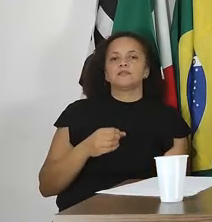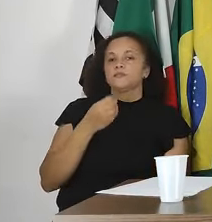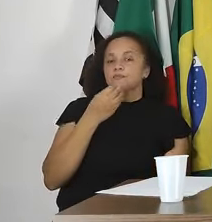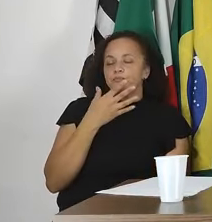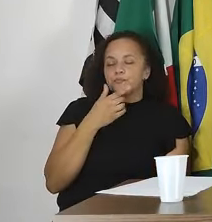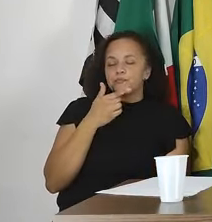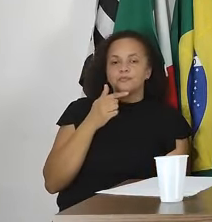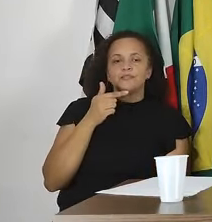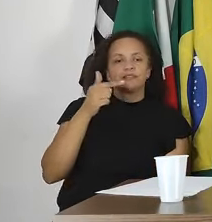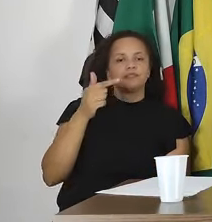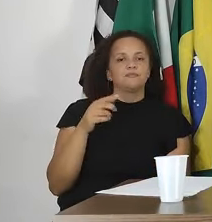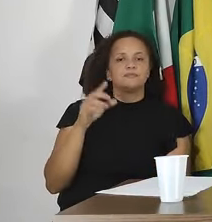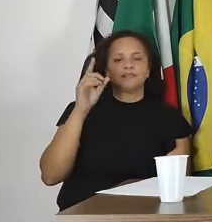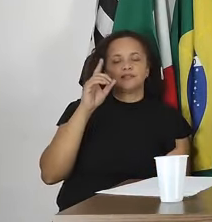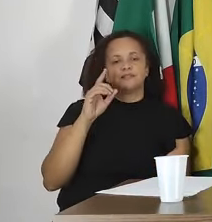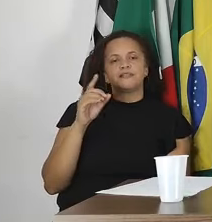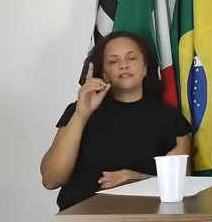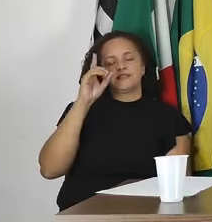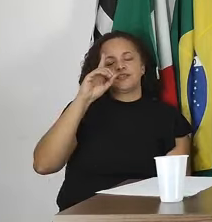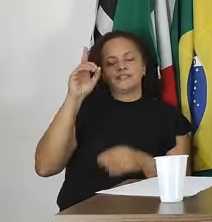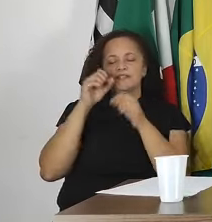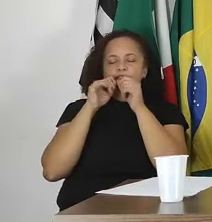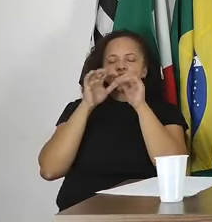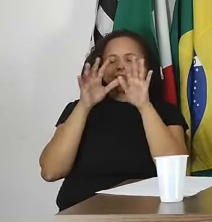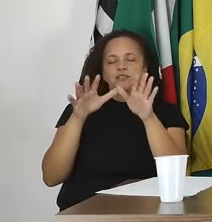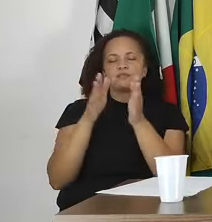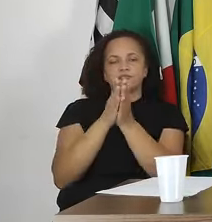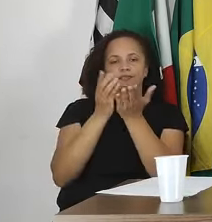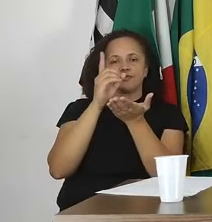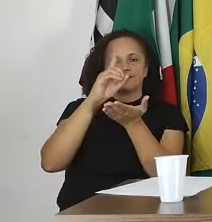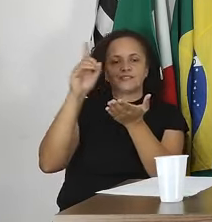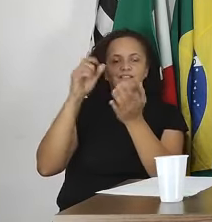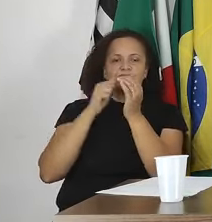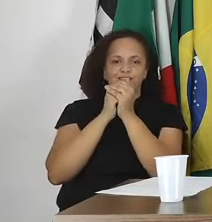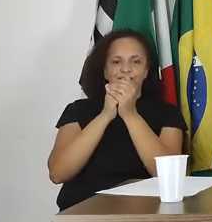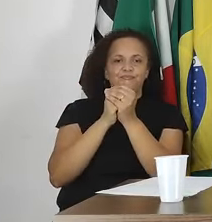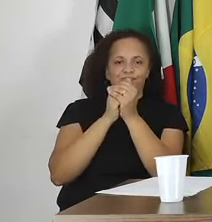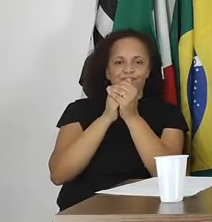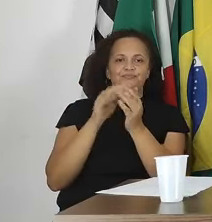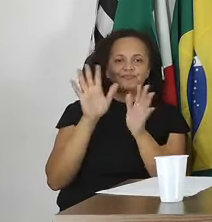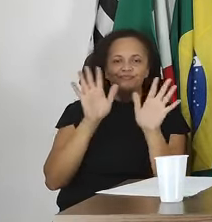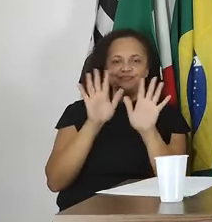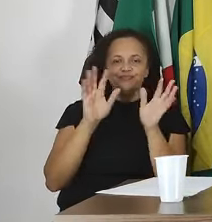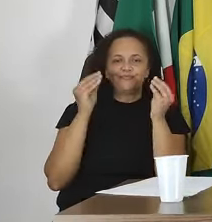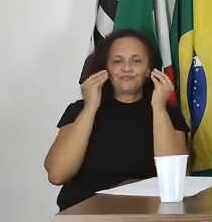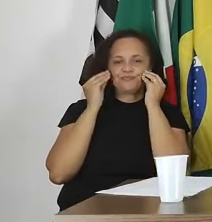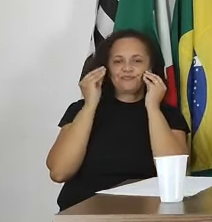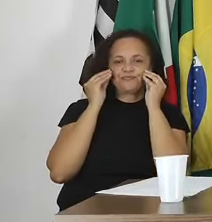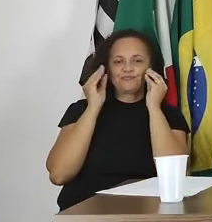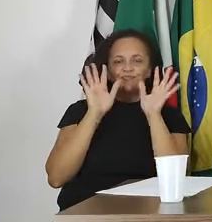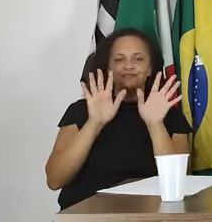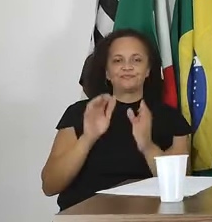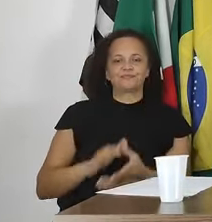com Deus. Eu espero que o Senhor te abençoe com essa palavra. Amém? Um beijo. Tchau.